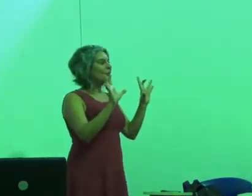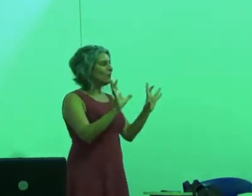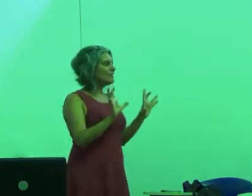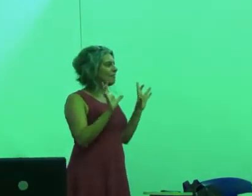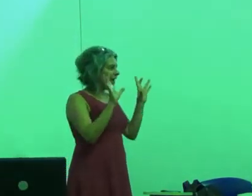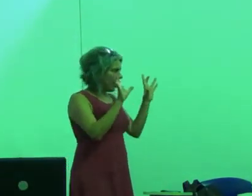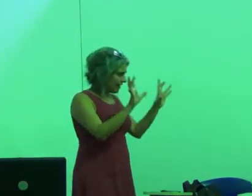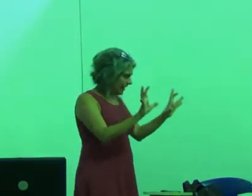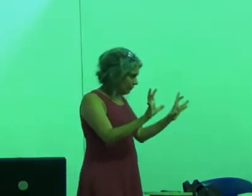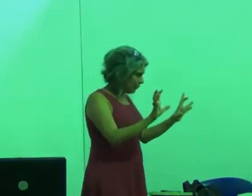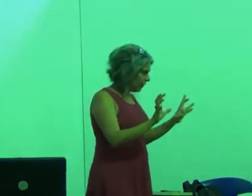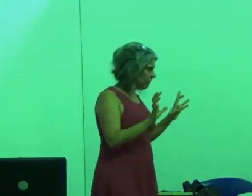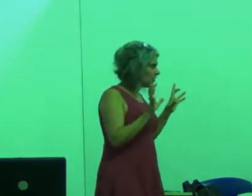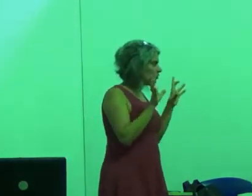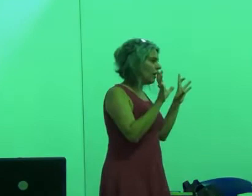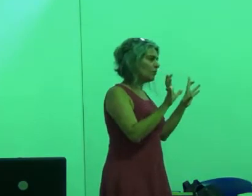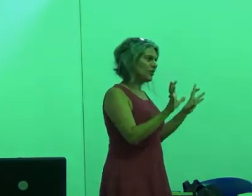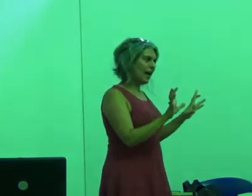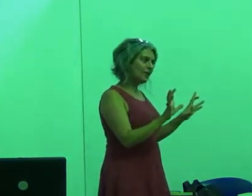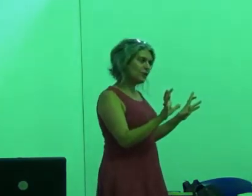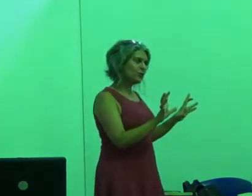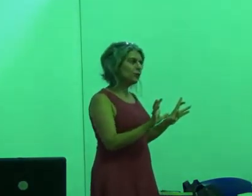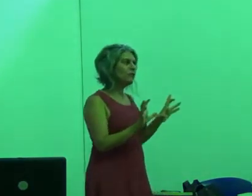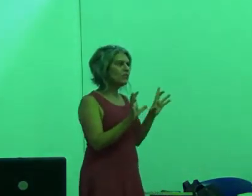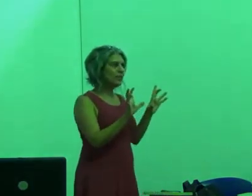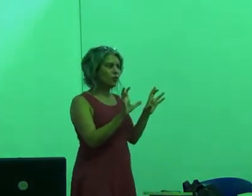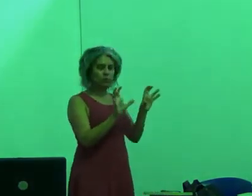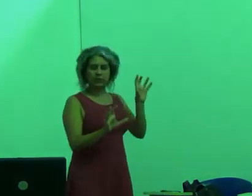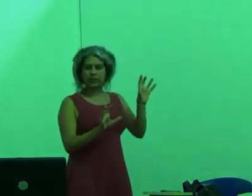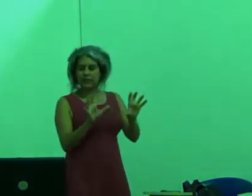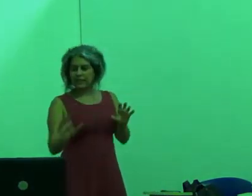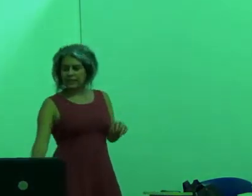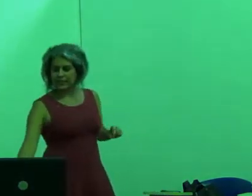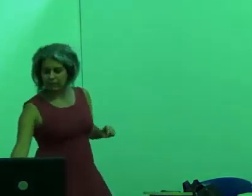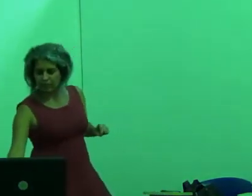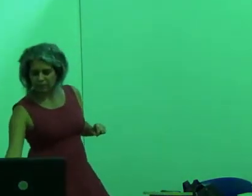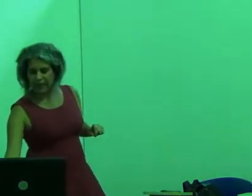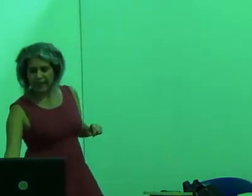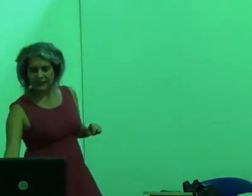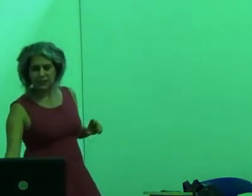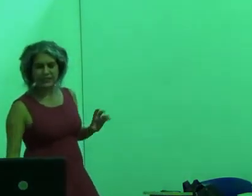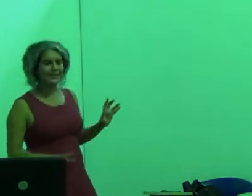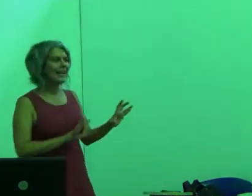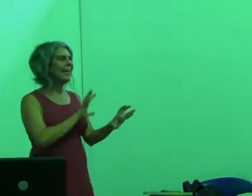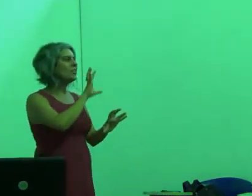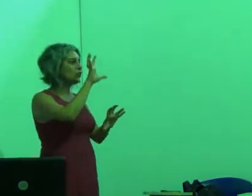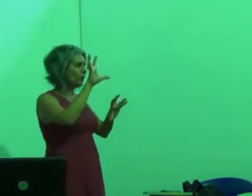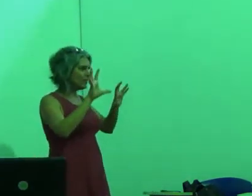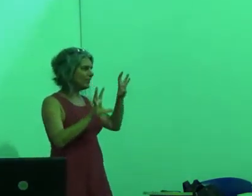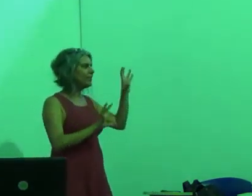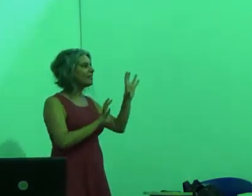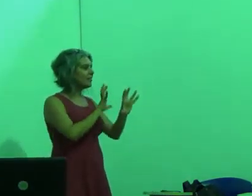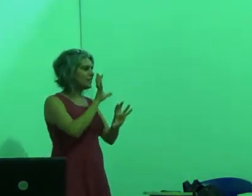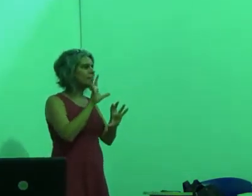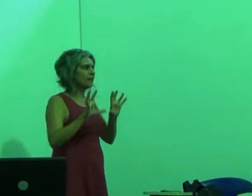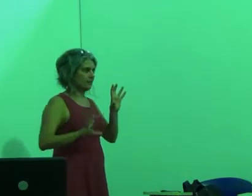Quando você vai a campo e vai estudar os casos, o que você encontra são diferentes relações entre essas